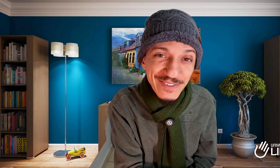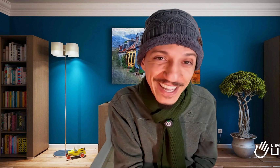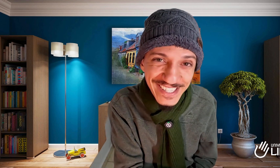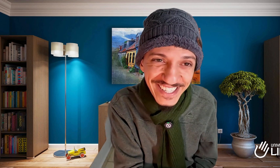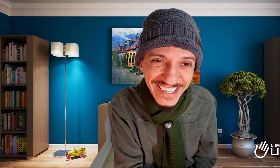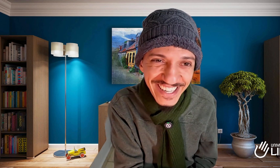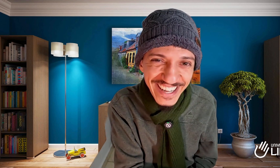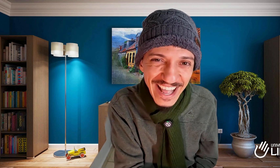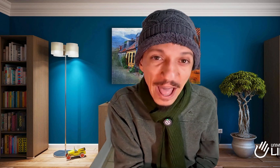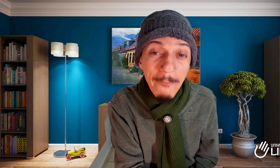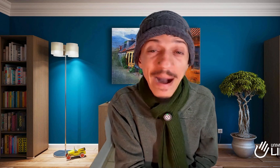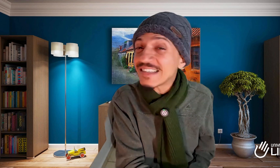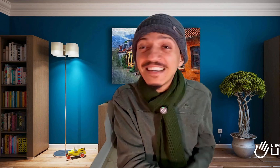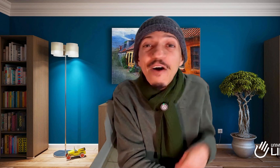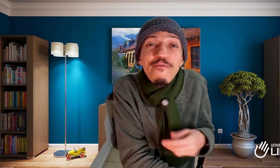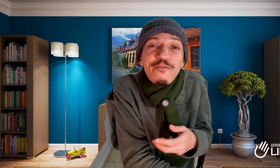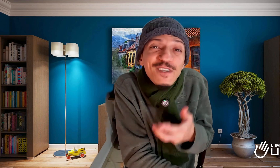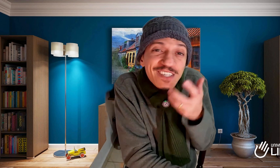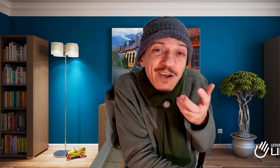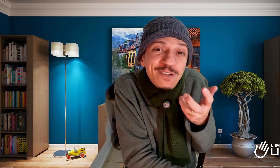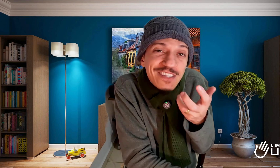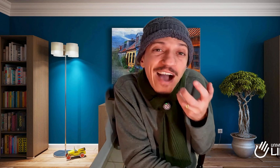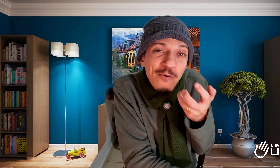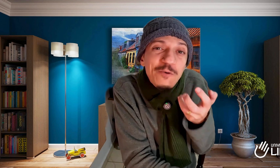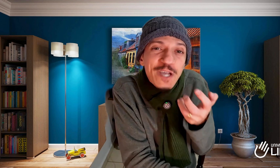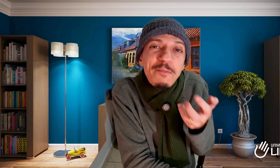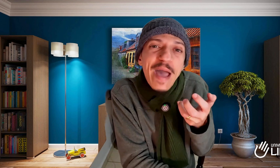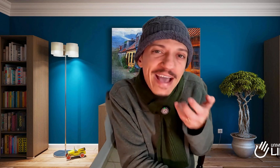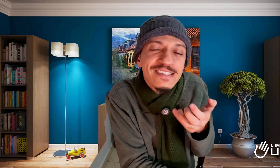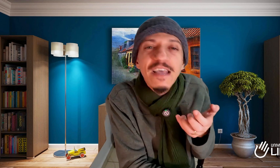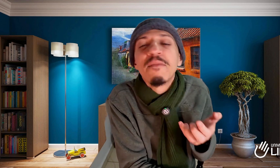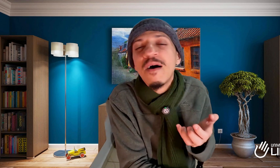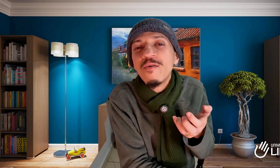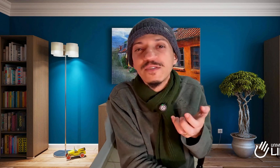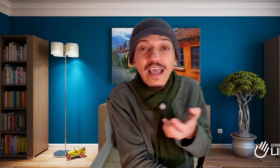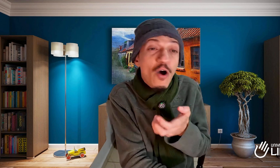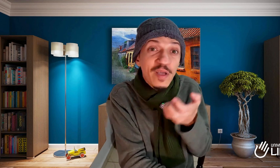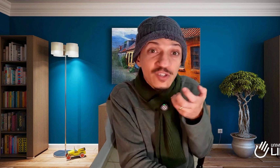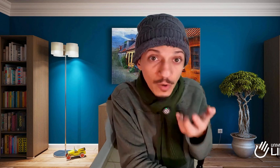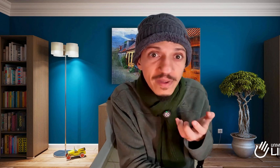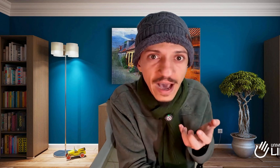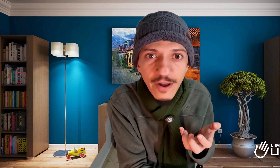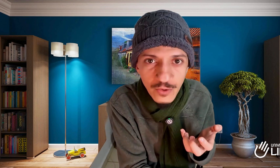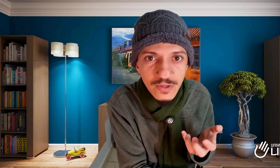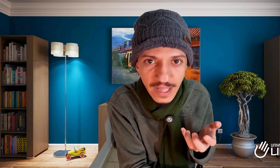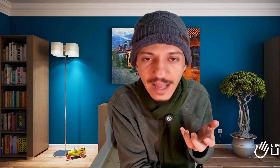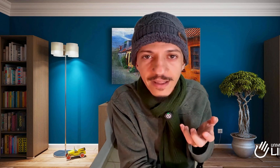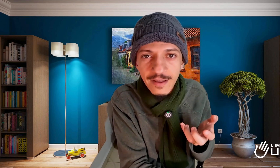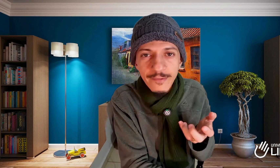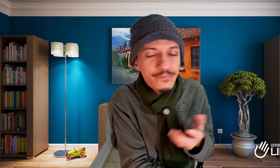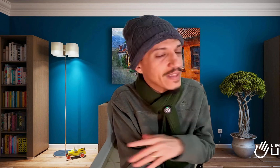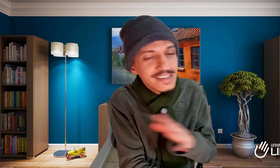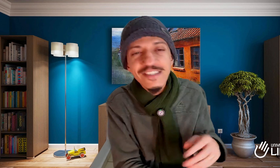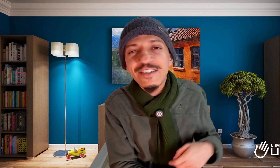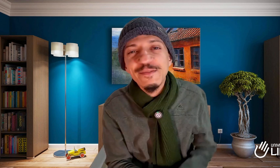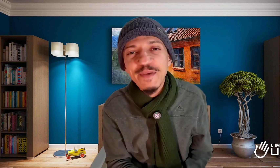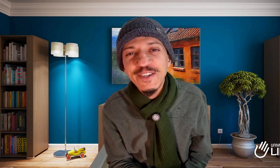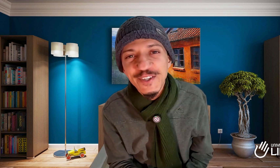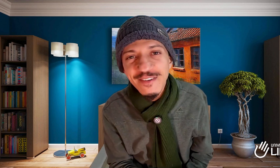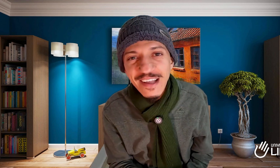desse. Mas se não fosse eu estar com o GPS em mãos e realmente dominar o uso dele, a gente tinha se perdido.